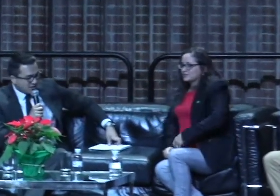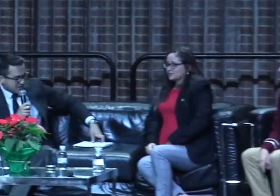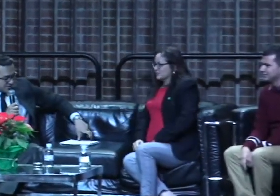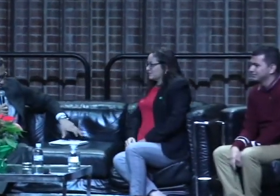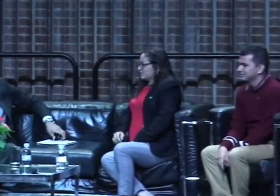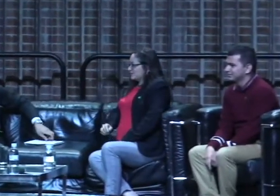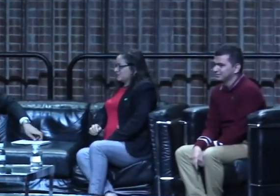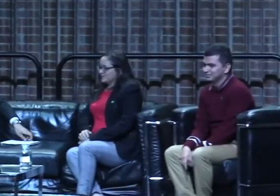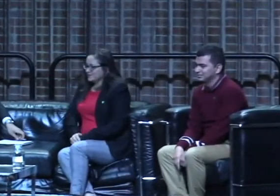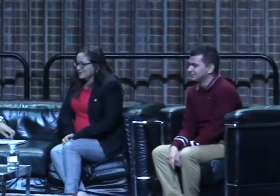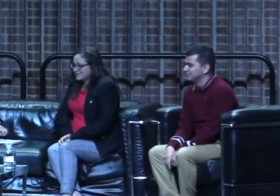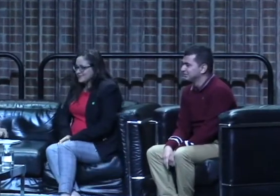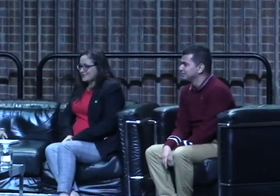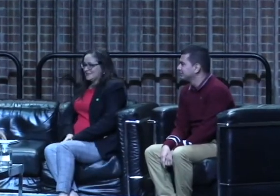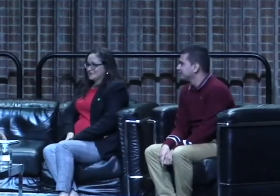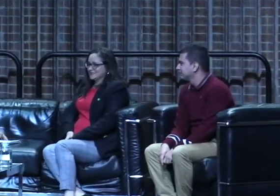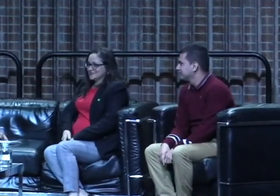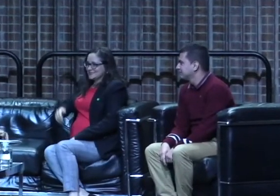Claro que sí.